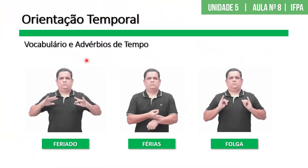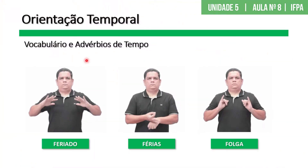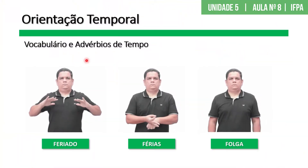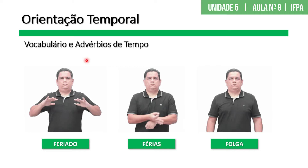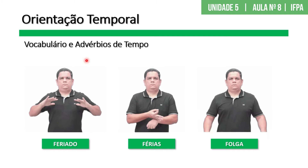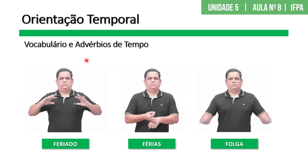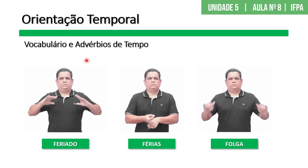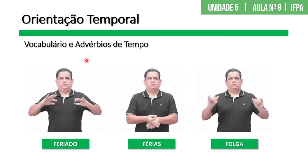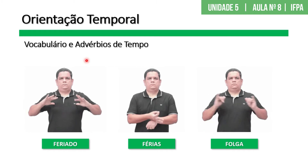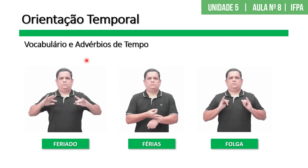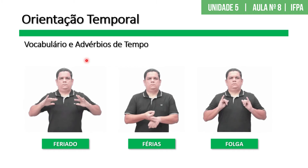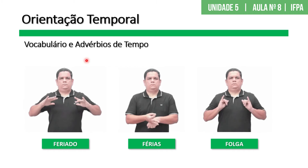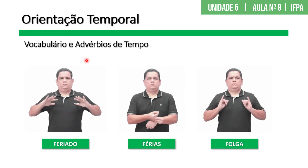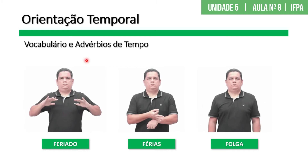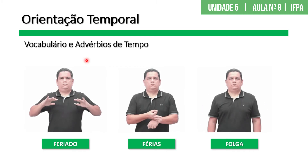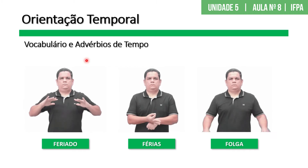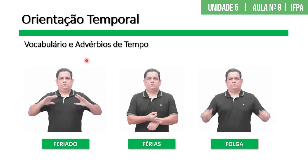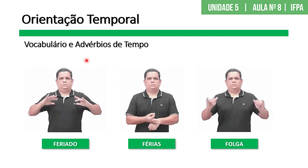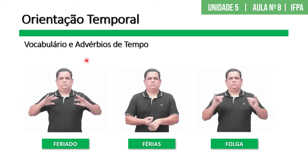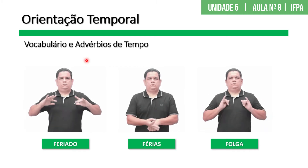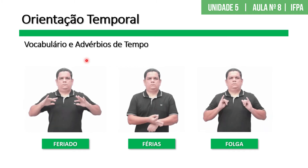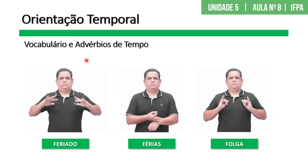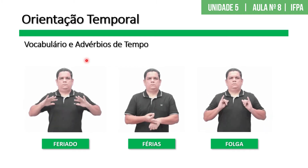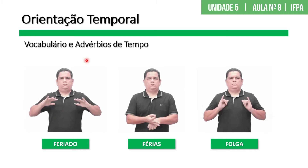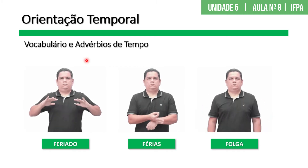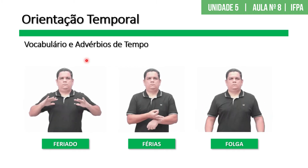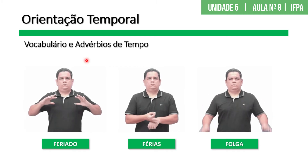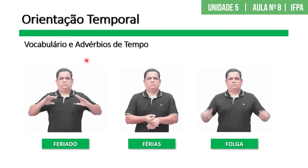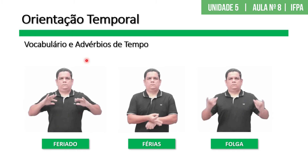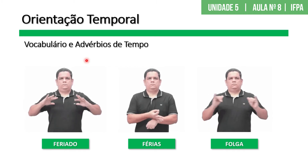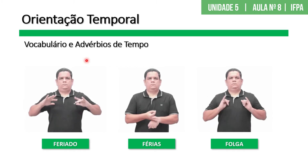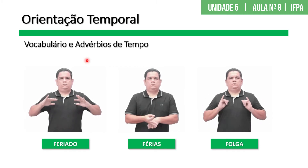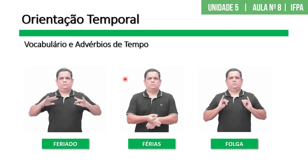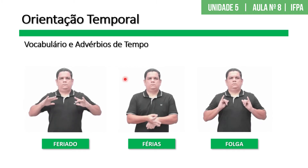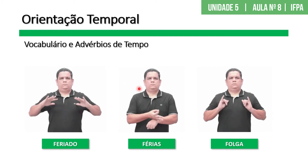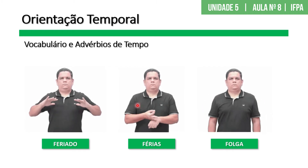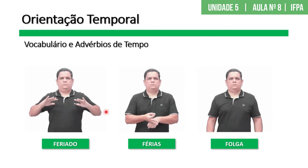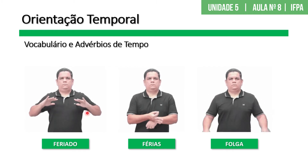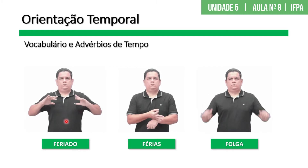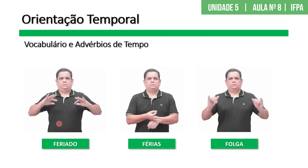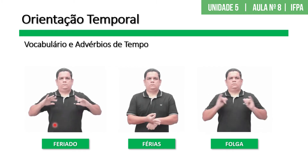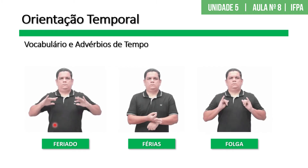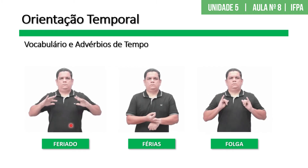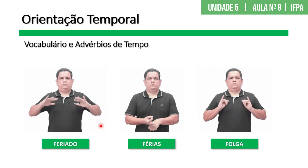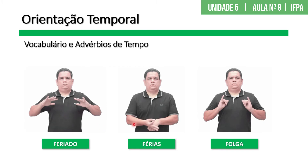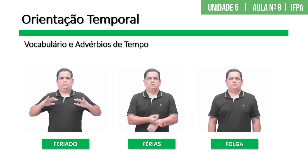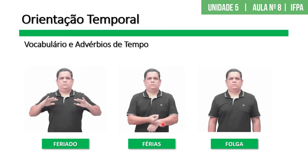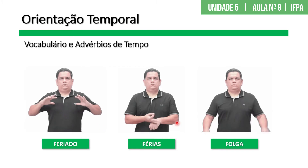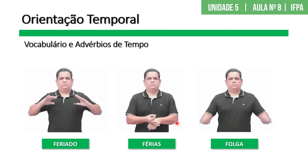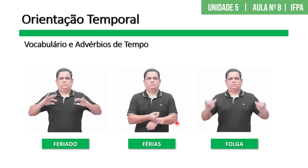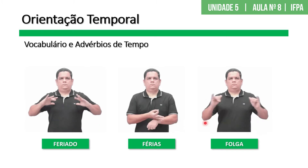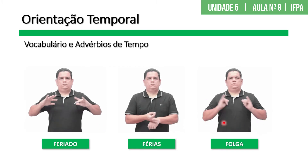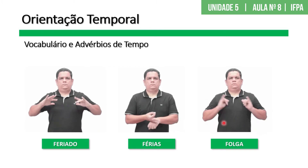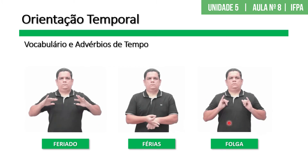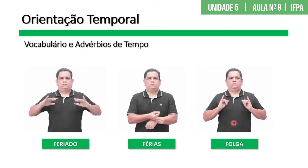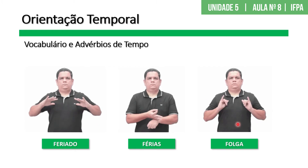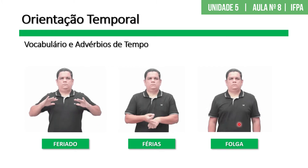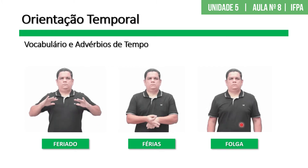que envolve a ideia de férias, feriado, férias e folga, né? Feriado, férias e